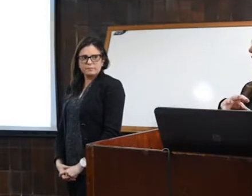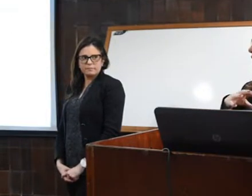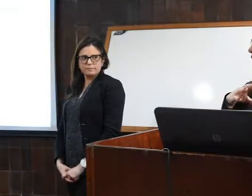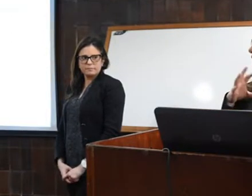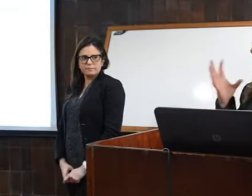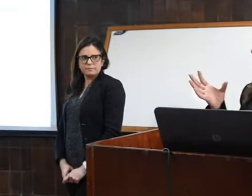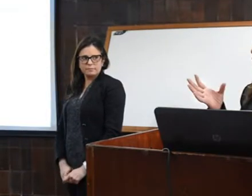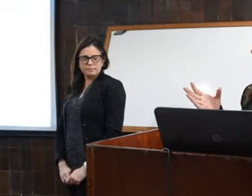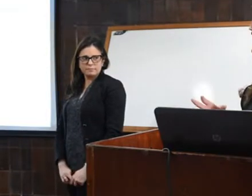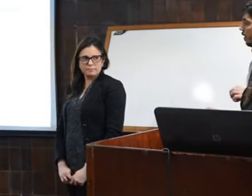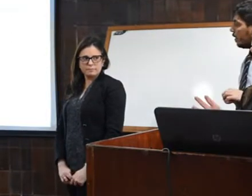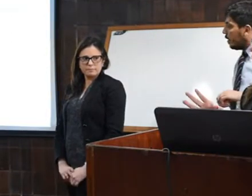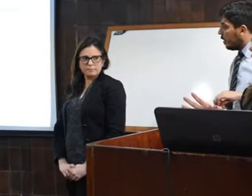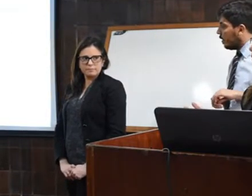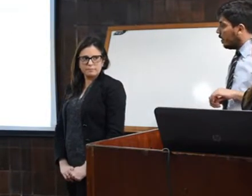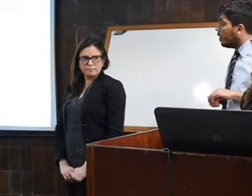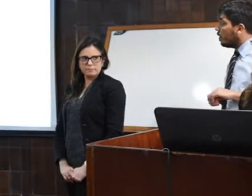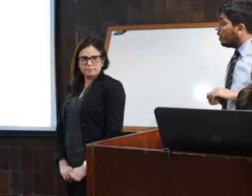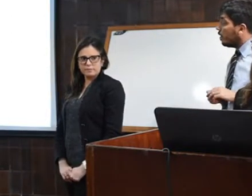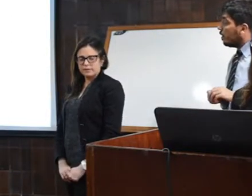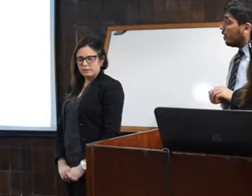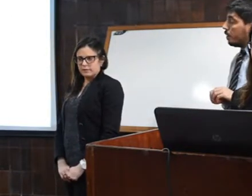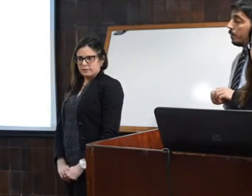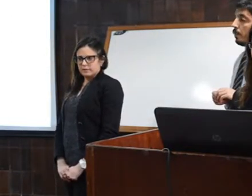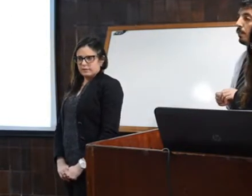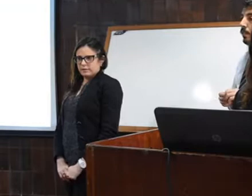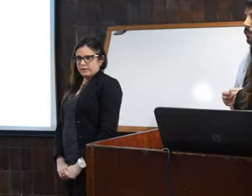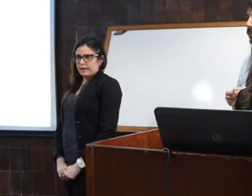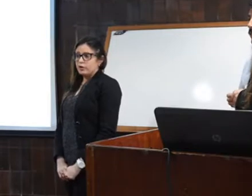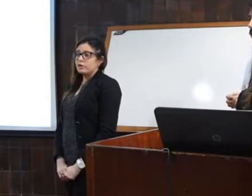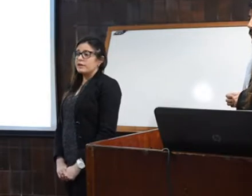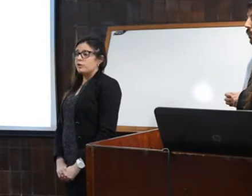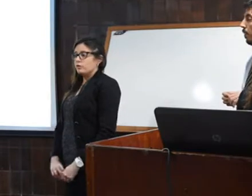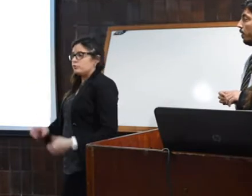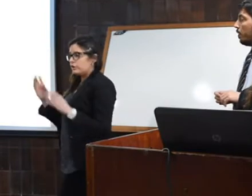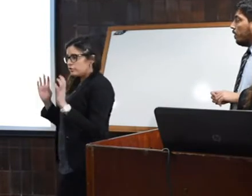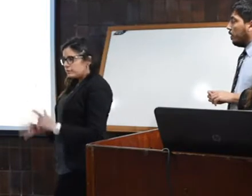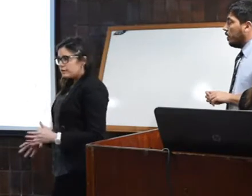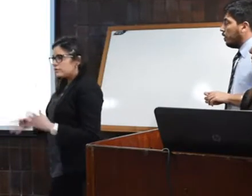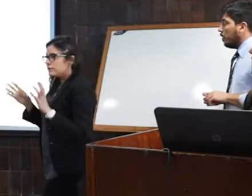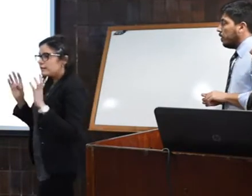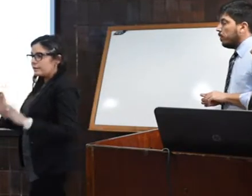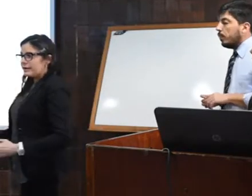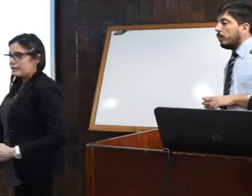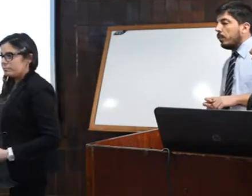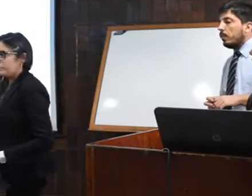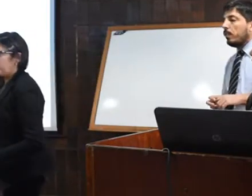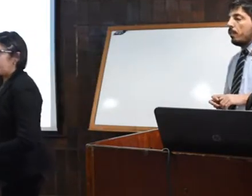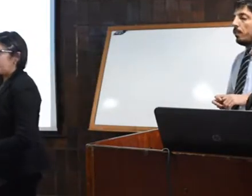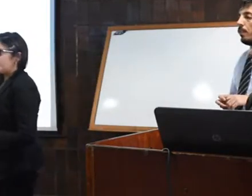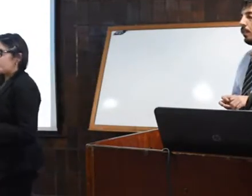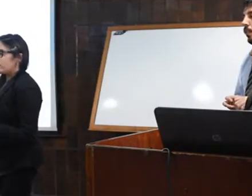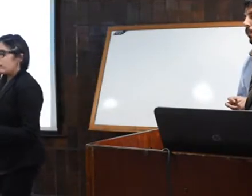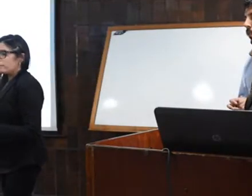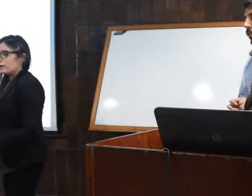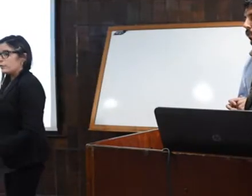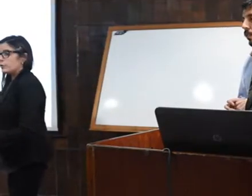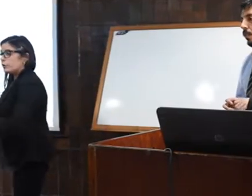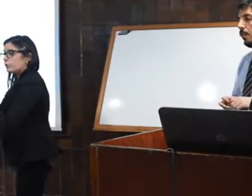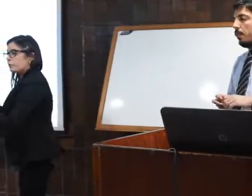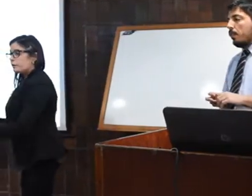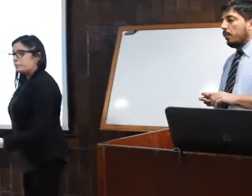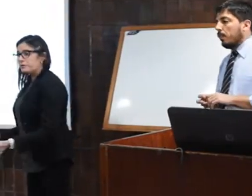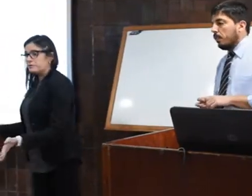sea totalmente distinto a lo que mi rubro normal de trabajo -cada nos consolida este mal cliente fue